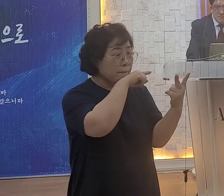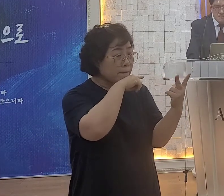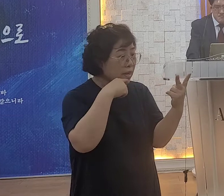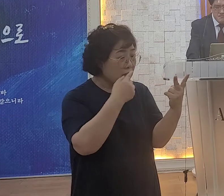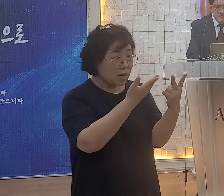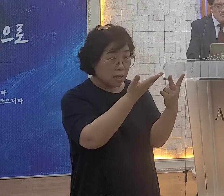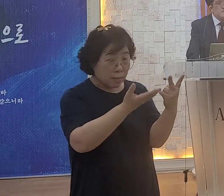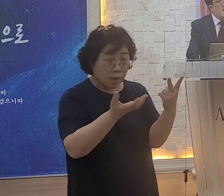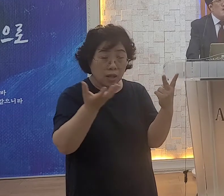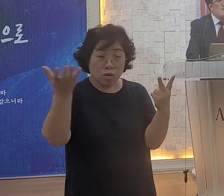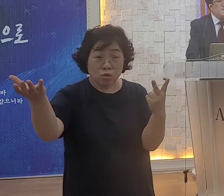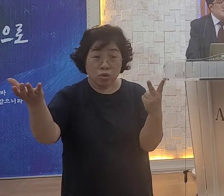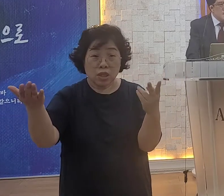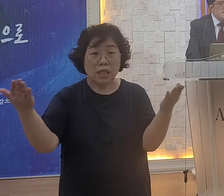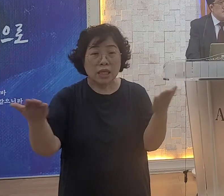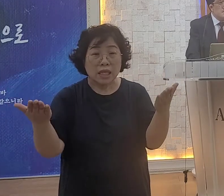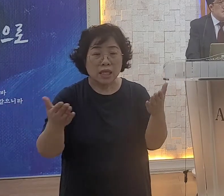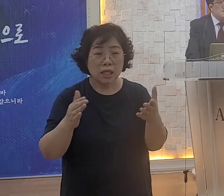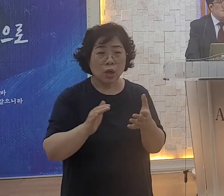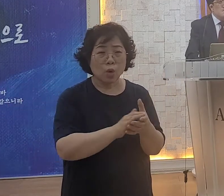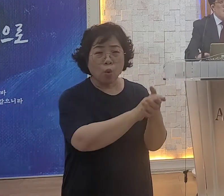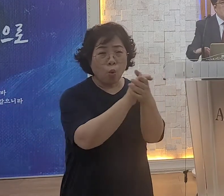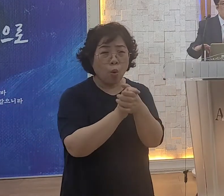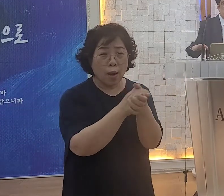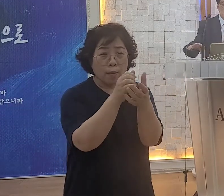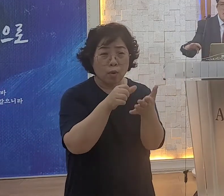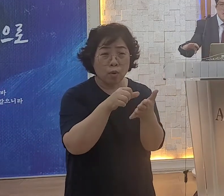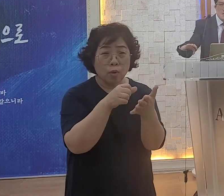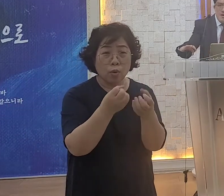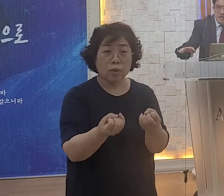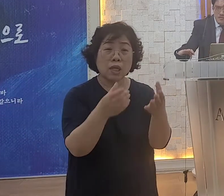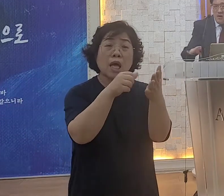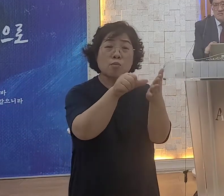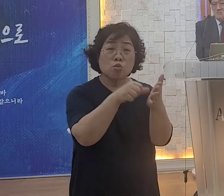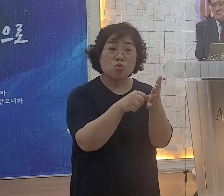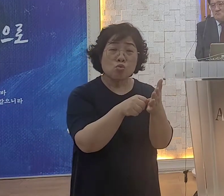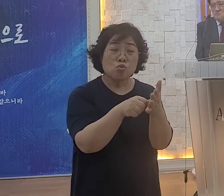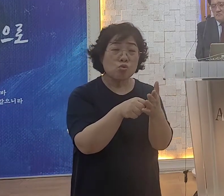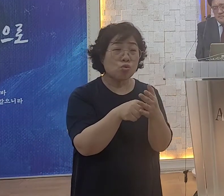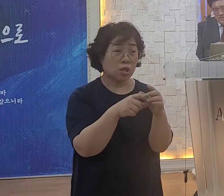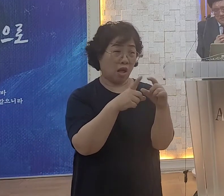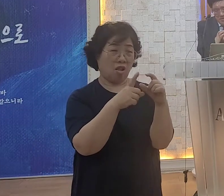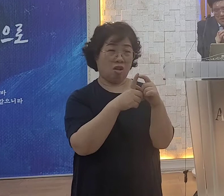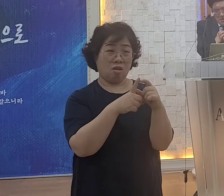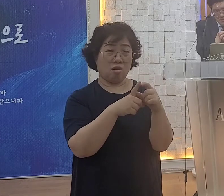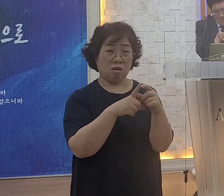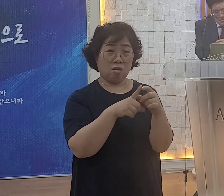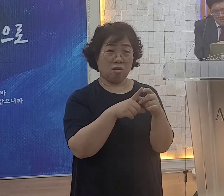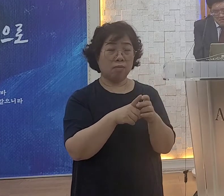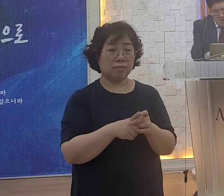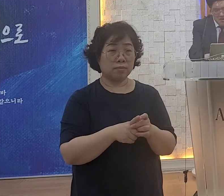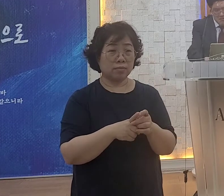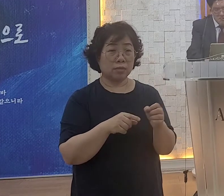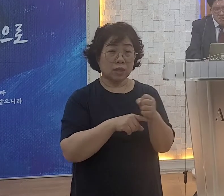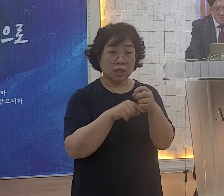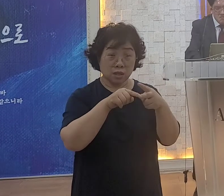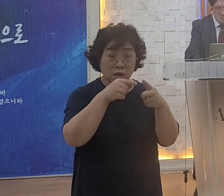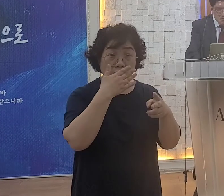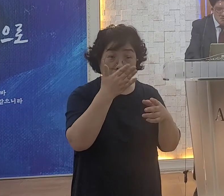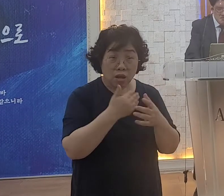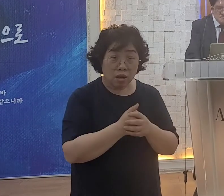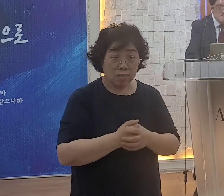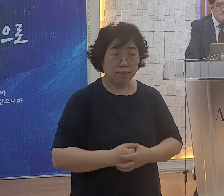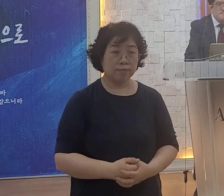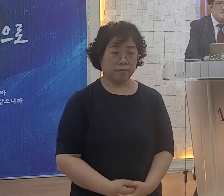화목제물이다라는 뜻입니다. 자 마찬가지 이 화목제물 이해를 다 이미 하셨죠. 자 이 죄 아래 놓여